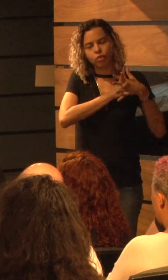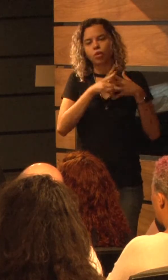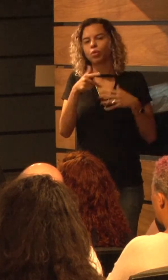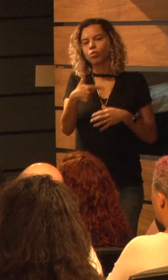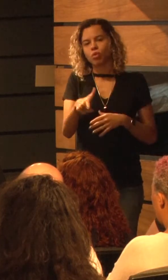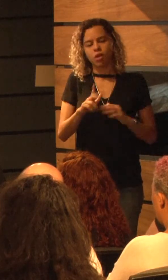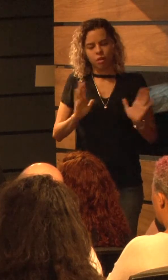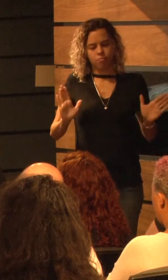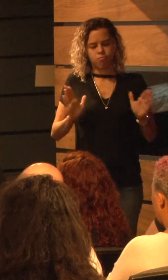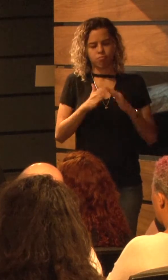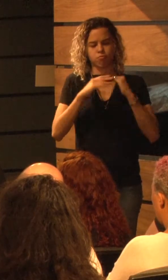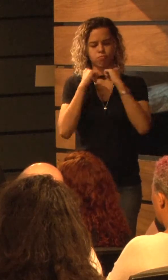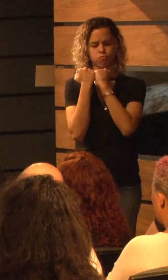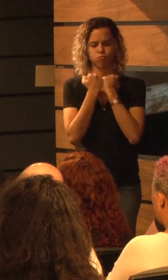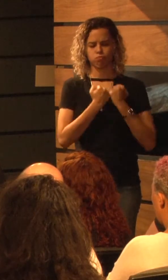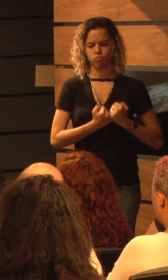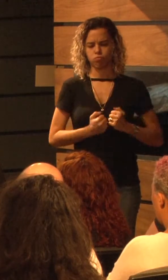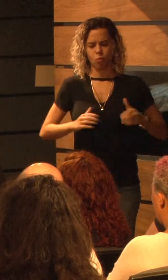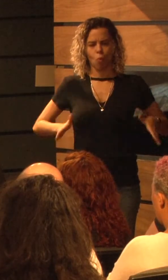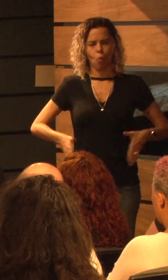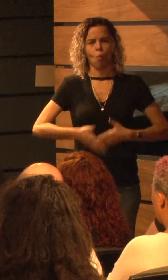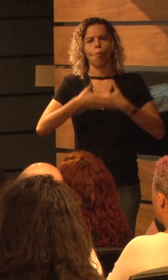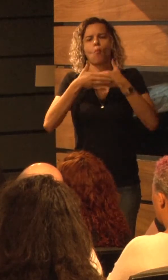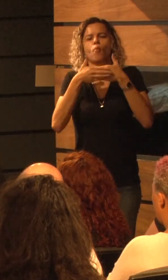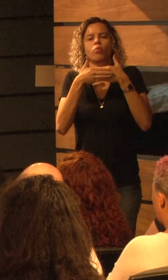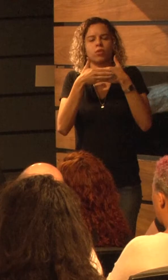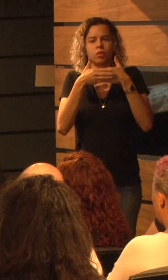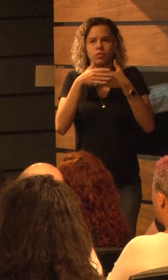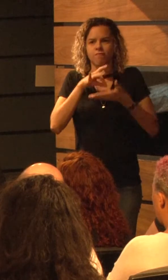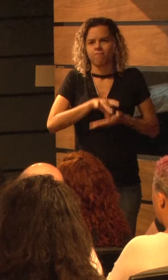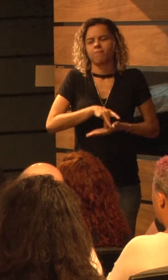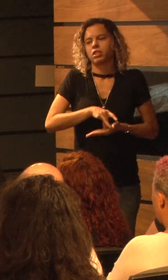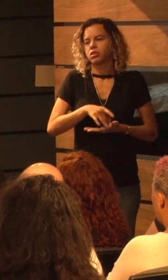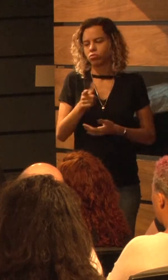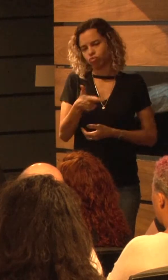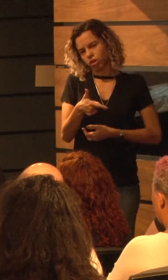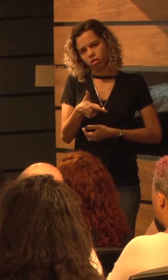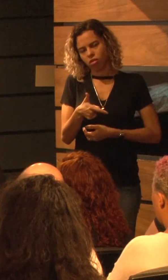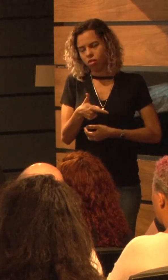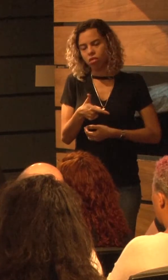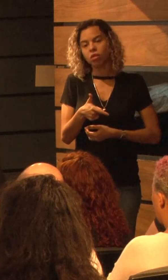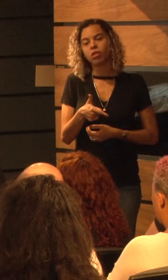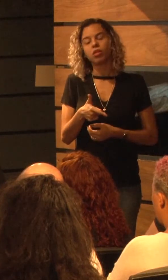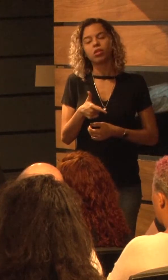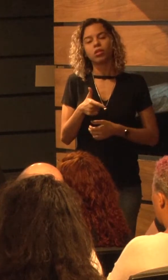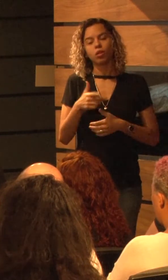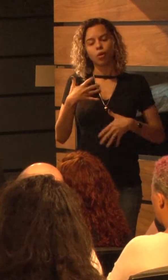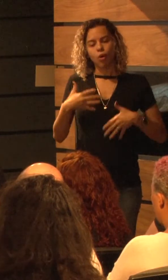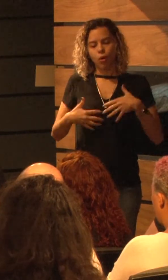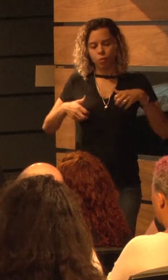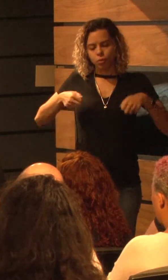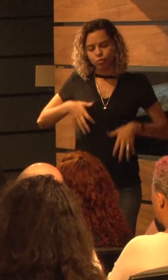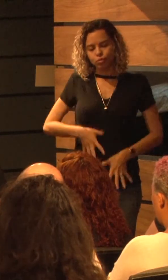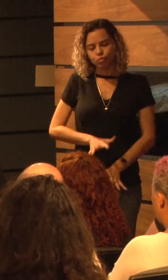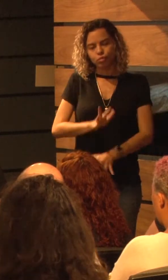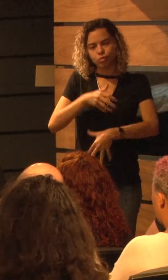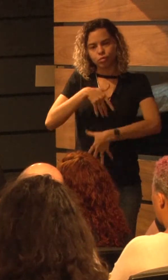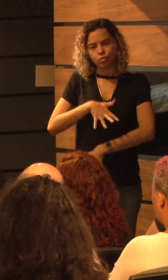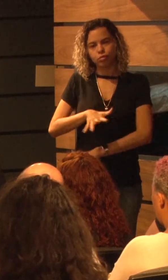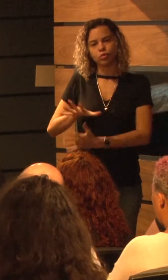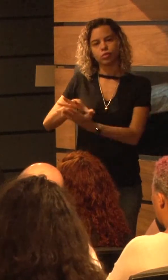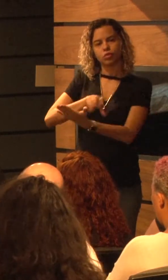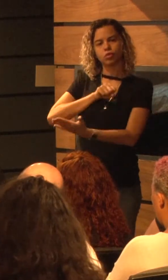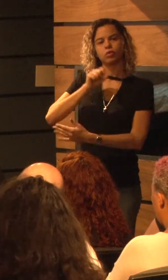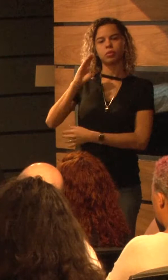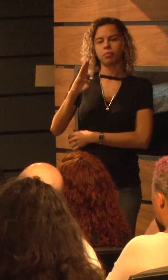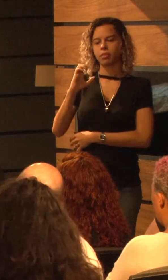não temos um fechamento, né? Uma essência, uma coisa fixa. Então, o corpo sopro, também muito inspirado em